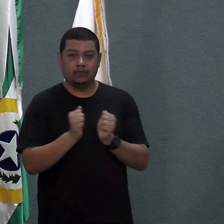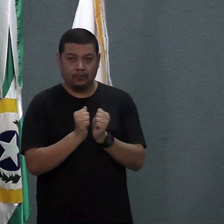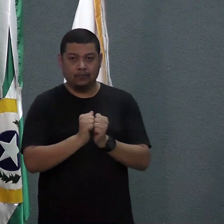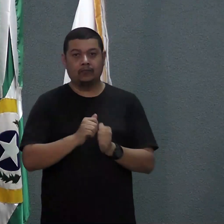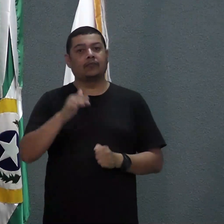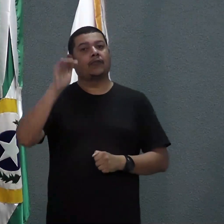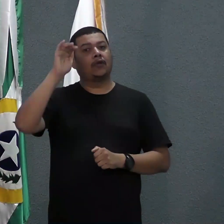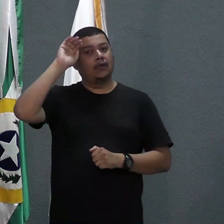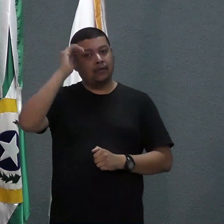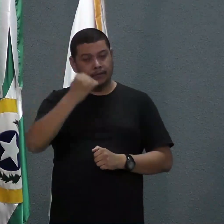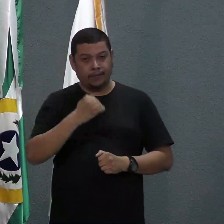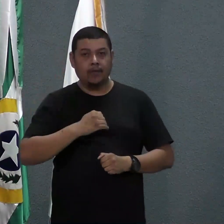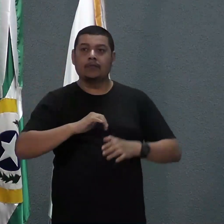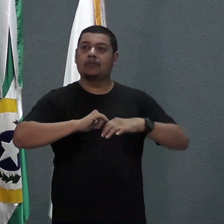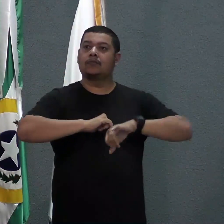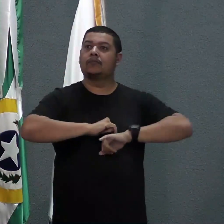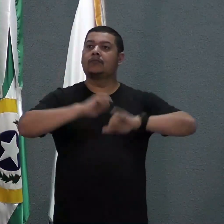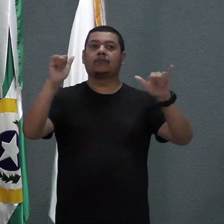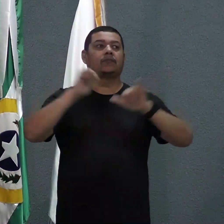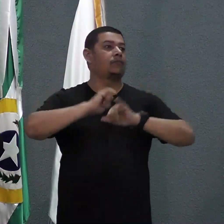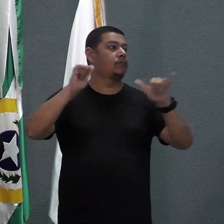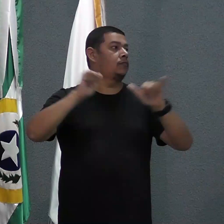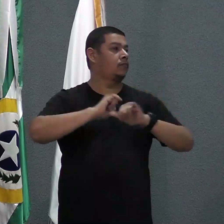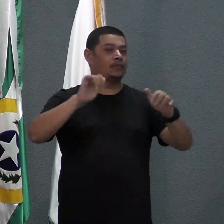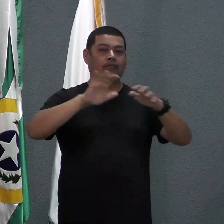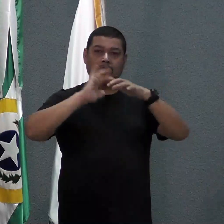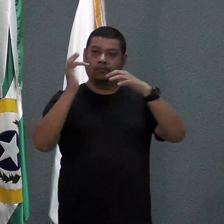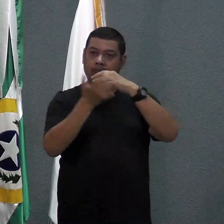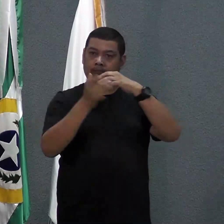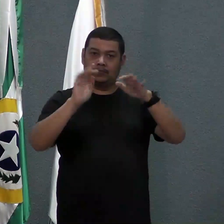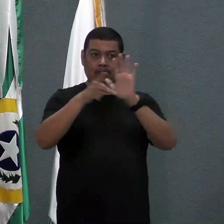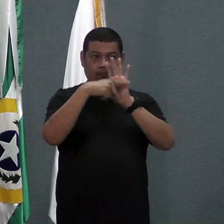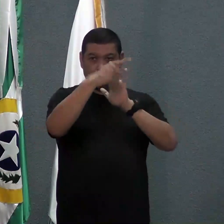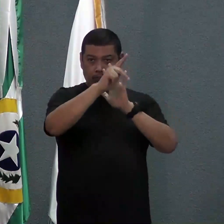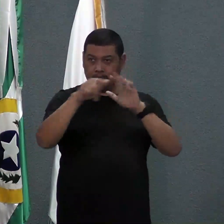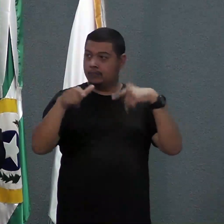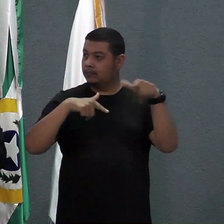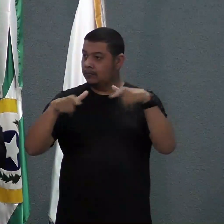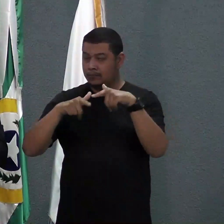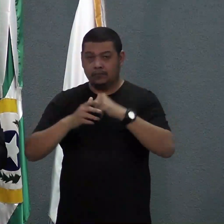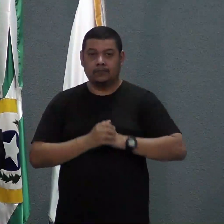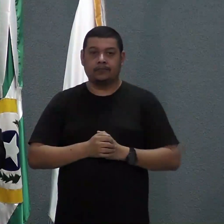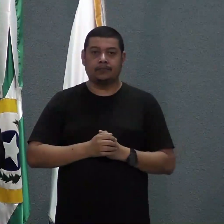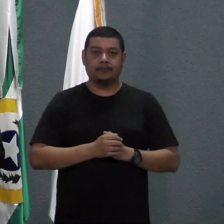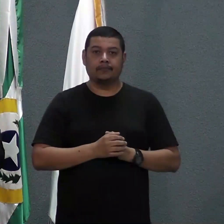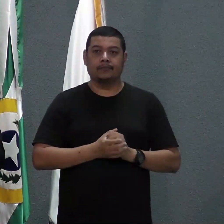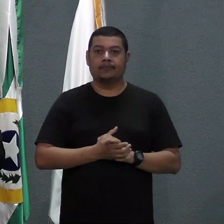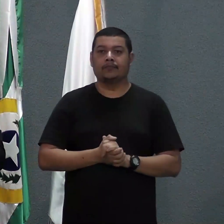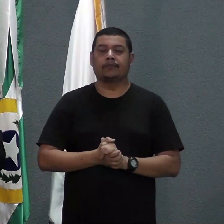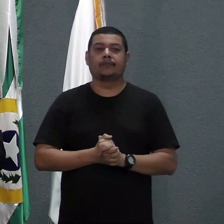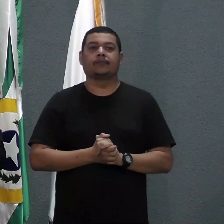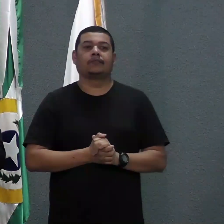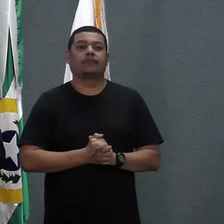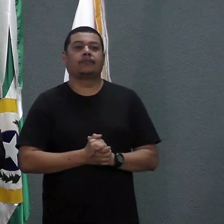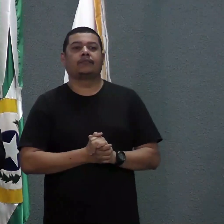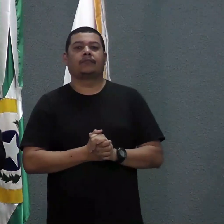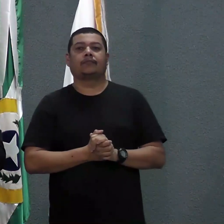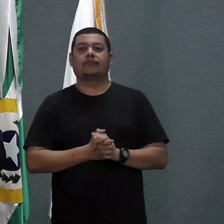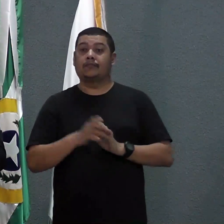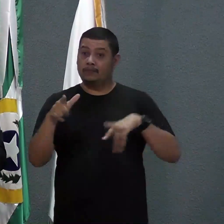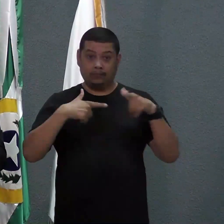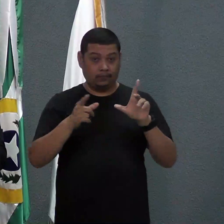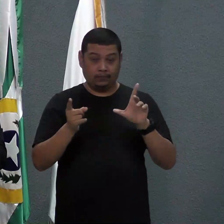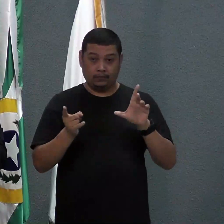Fúria, que divulgou em sua rede social esse trabalho. Então, realmente, é um trabalho feito em parceria.